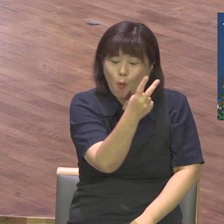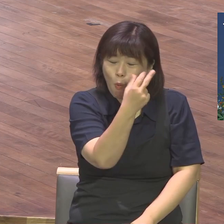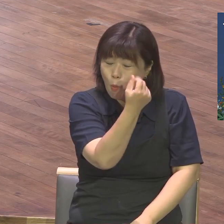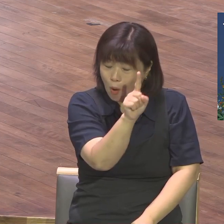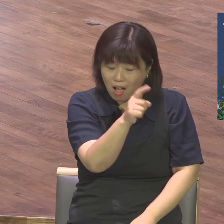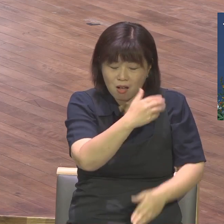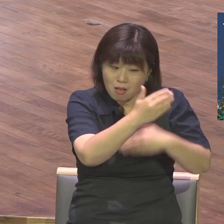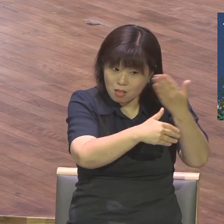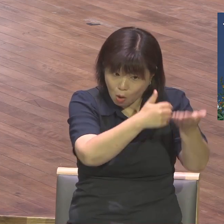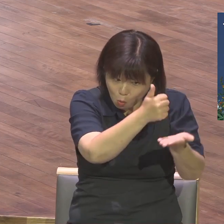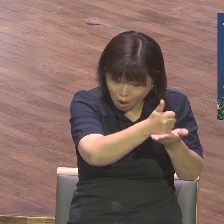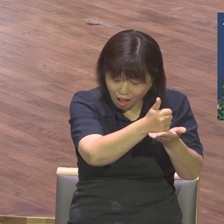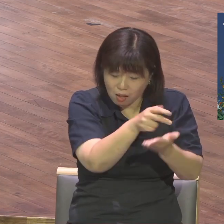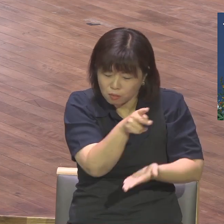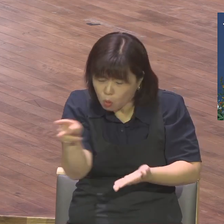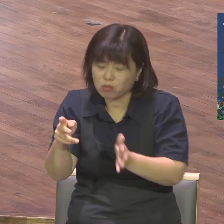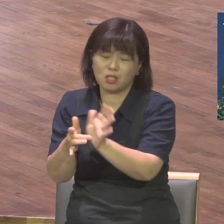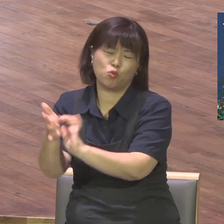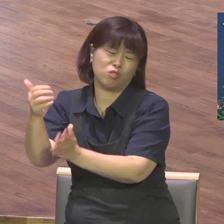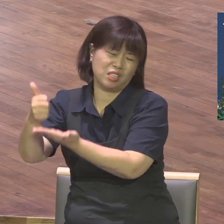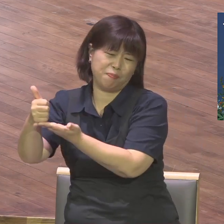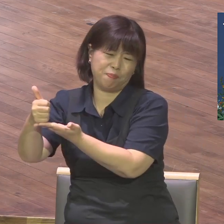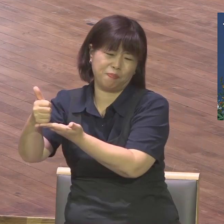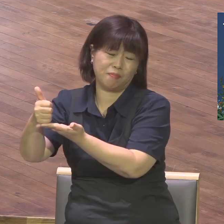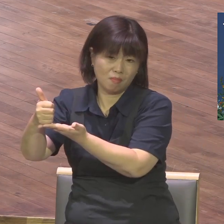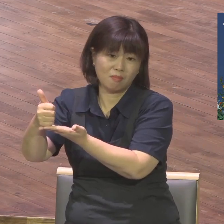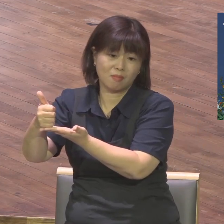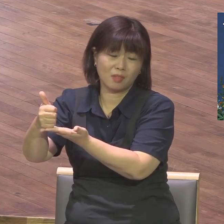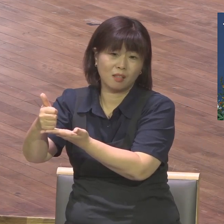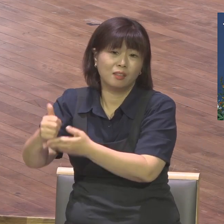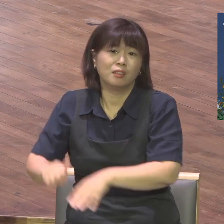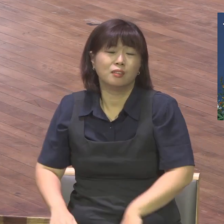예수님. 예수님이 여호와, 여호와가 예수님이시다.